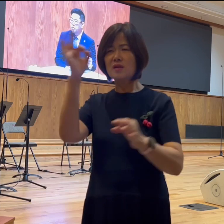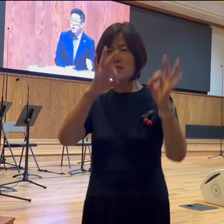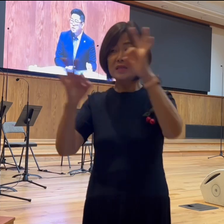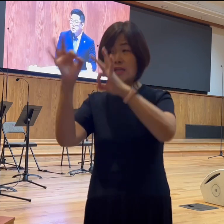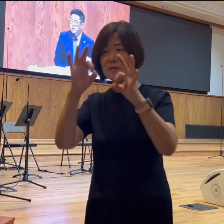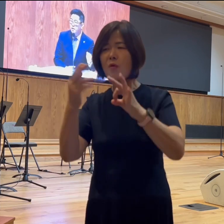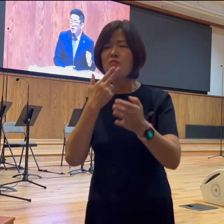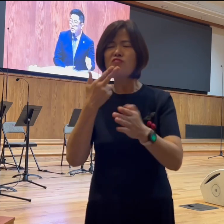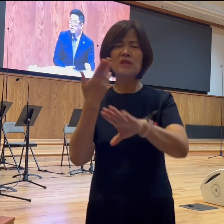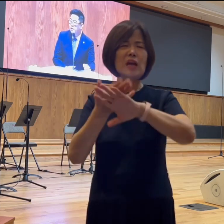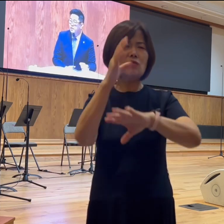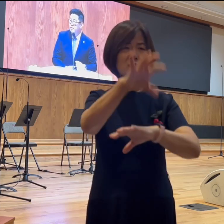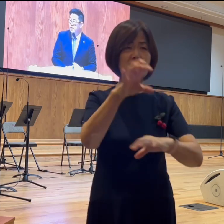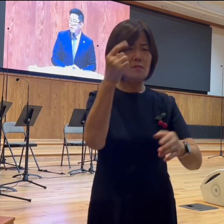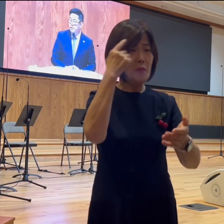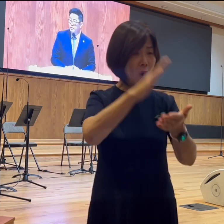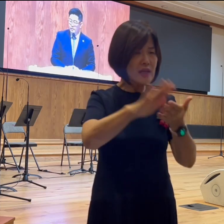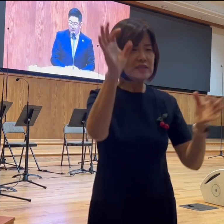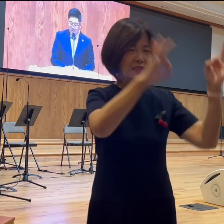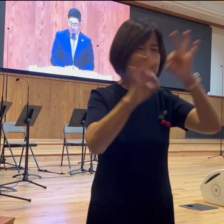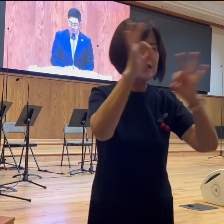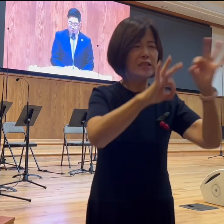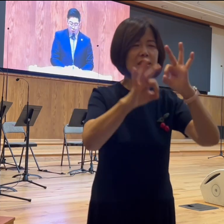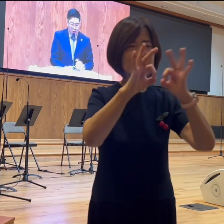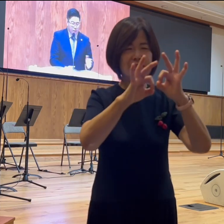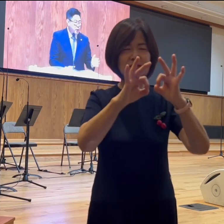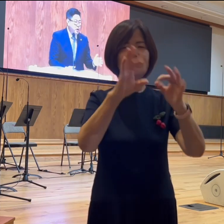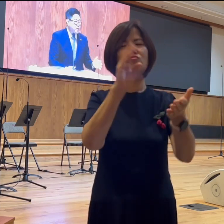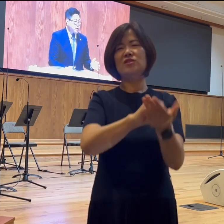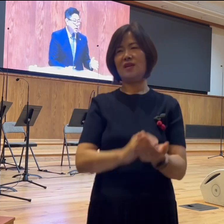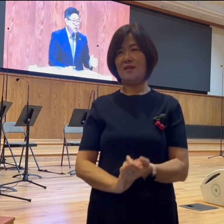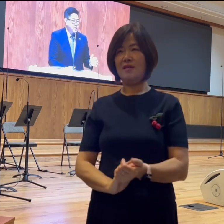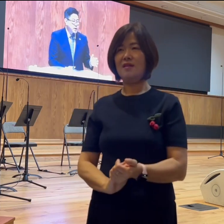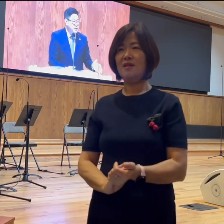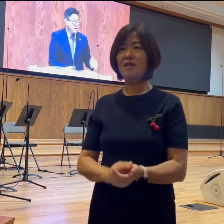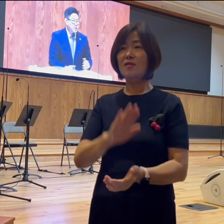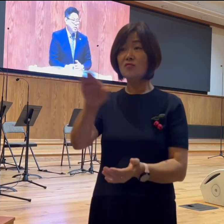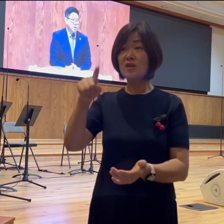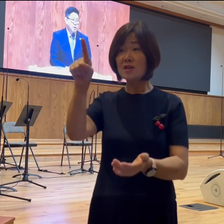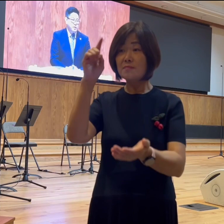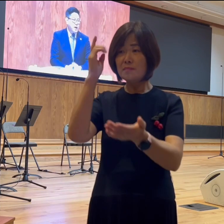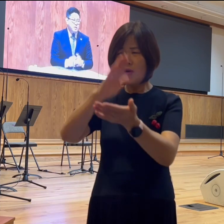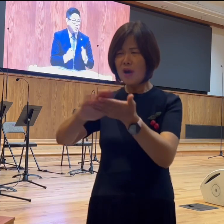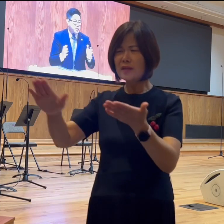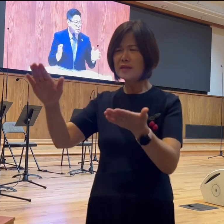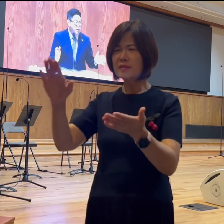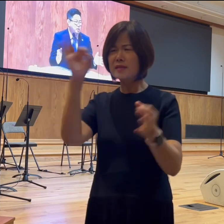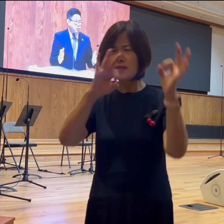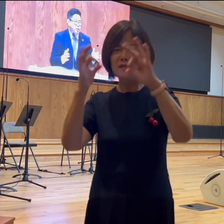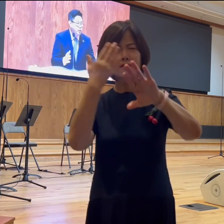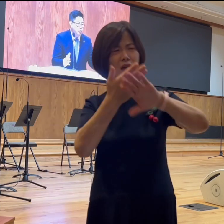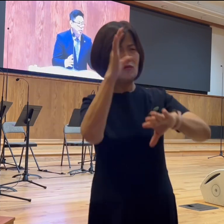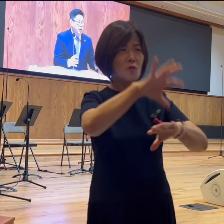찾으려고 하지 않는다는 것입니다. 우리는 그 평안을 찾아서 다른 곳을 막 두리번 헤매고 다니고